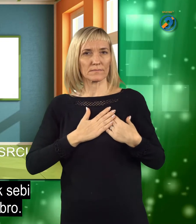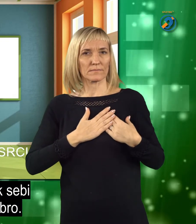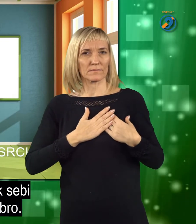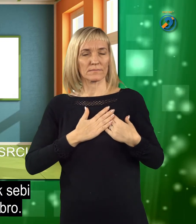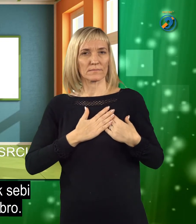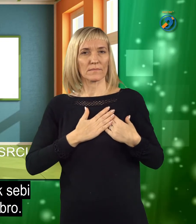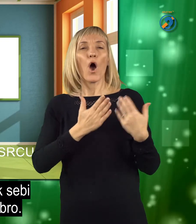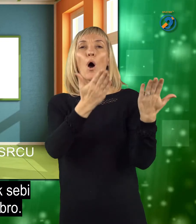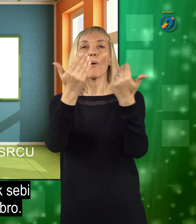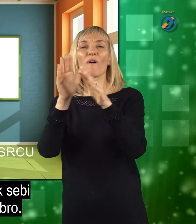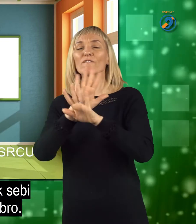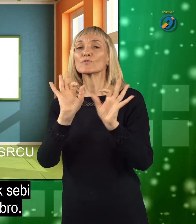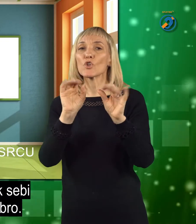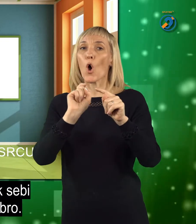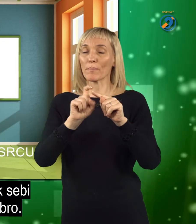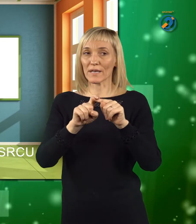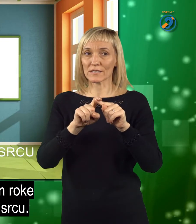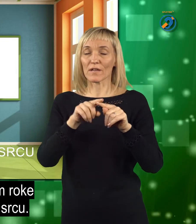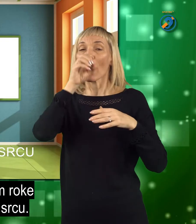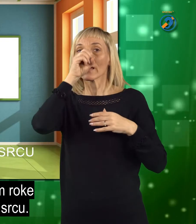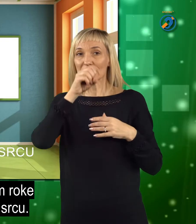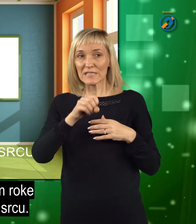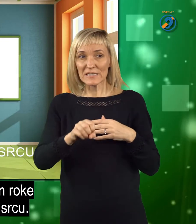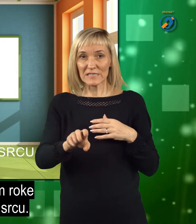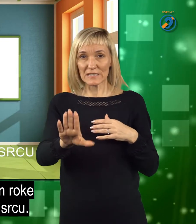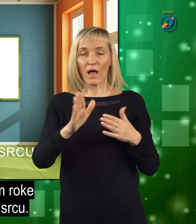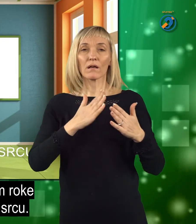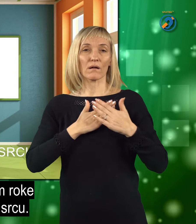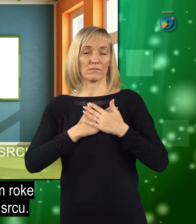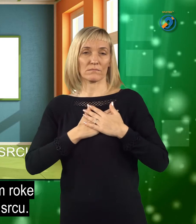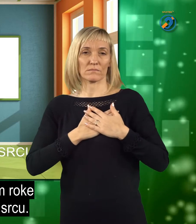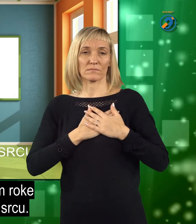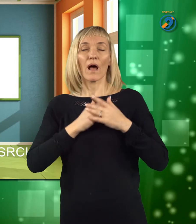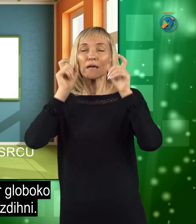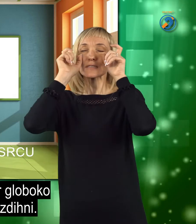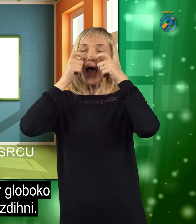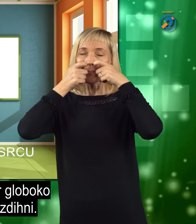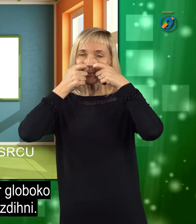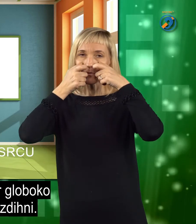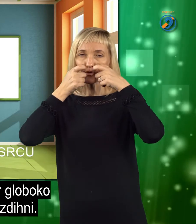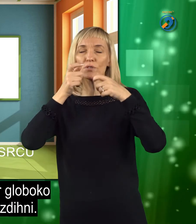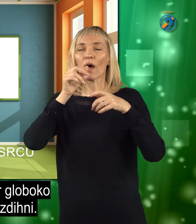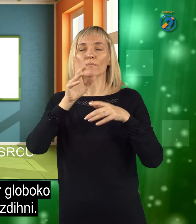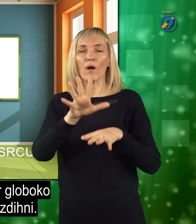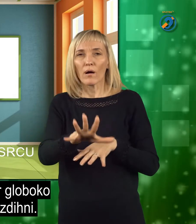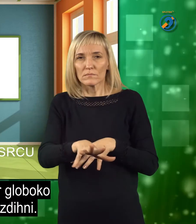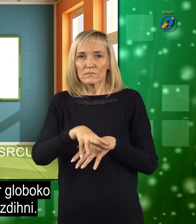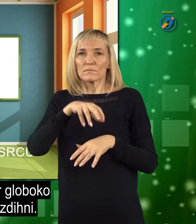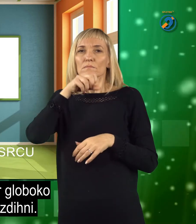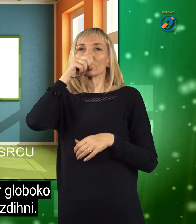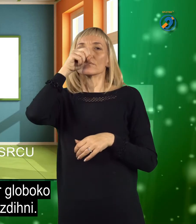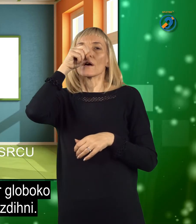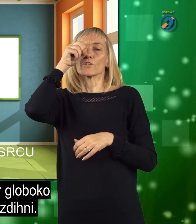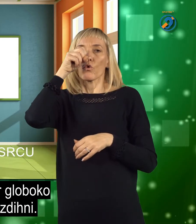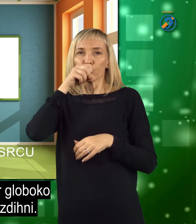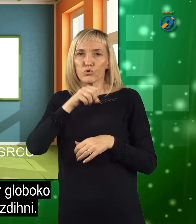Povabi k sebi, vse dobro. Z izdihom roke skleni k srcu. Zapri oči ter globoko